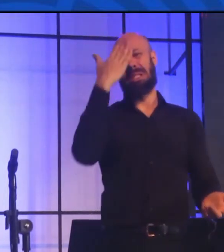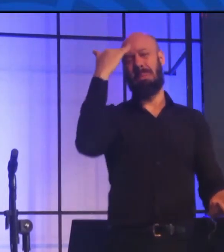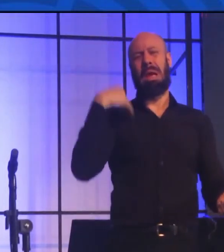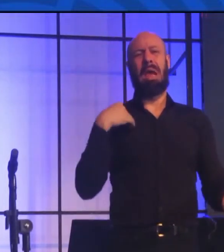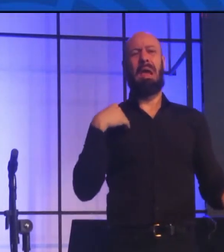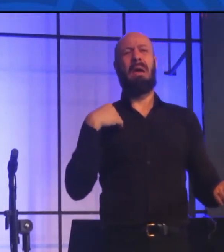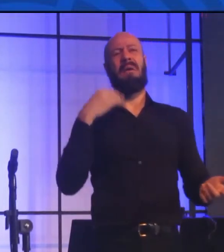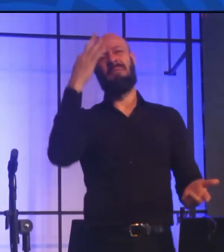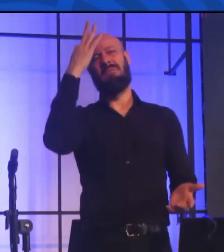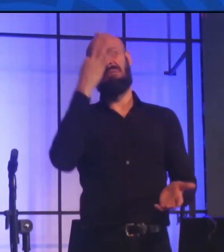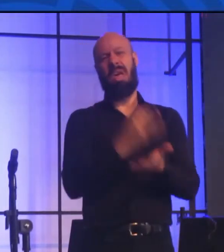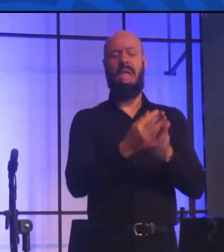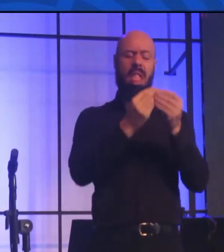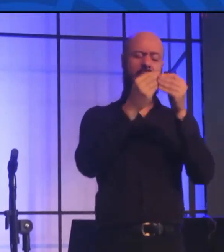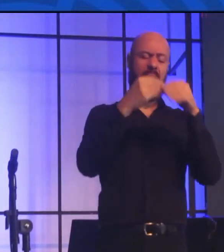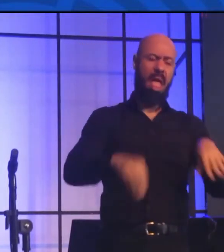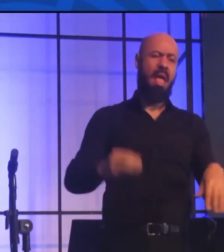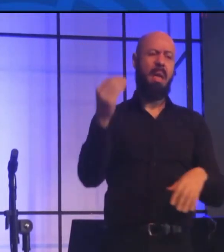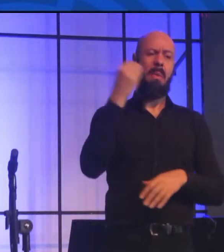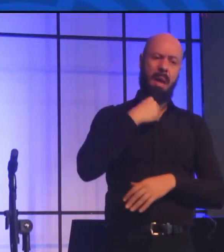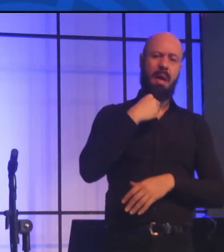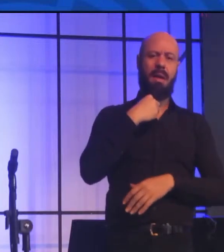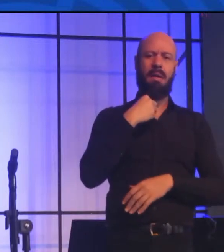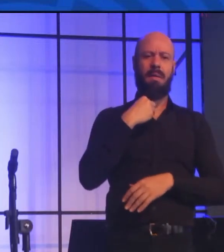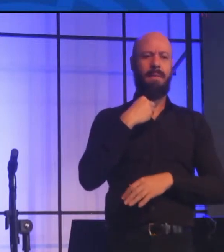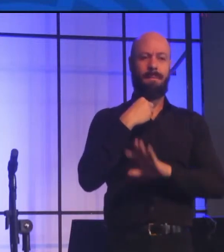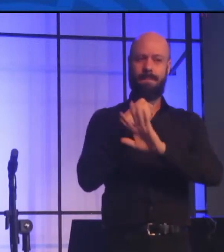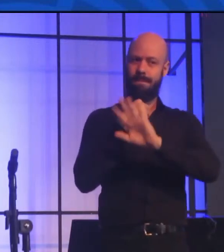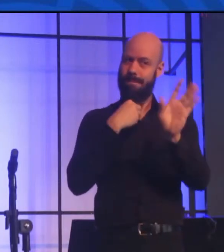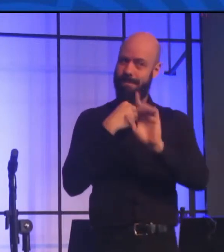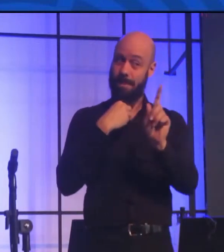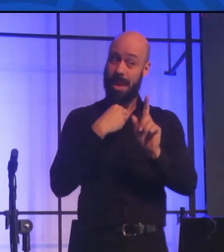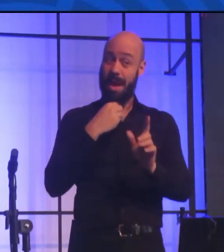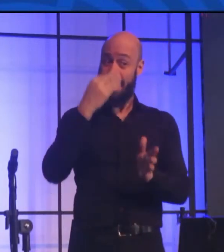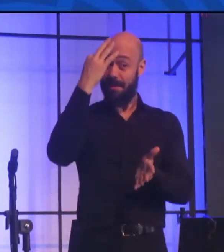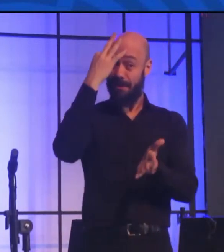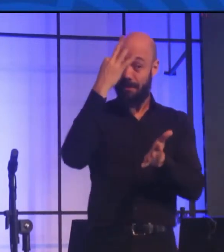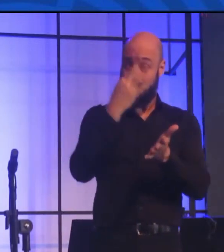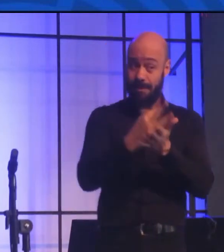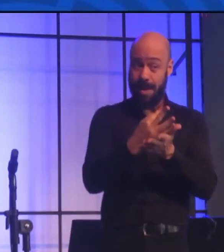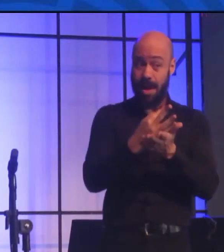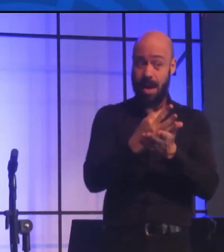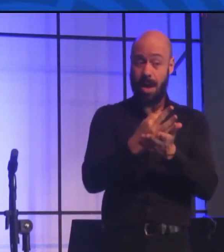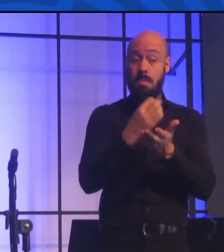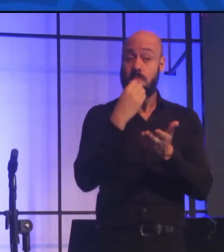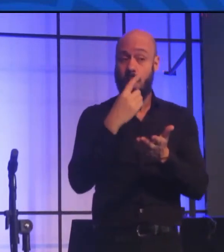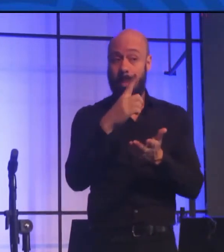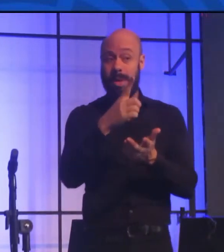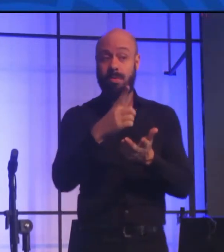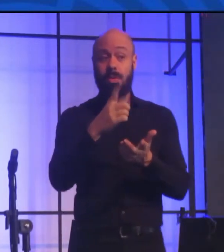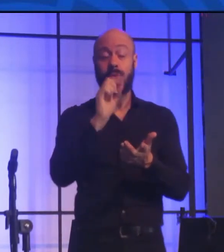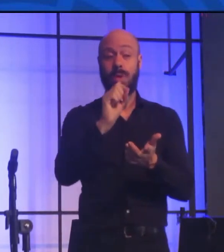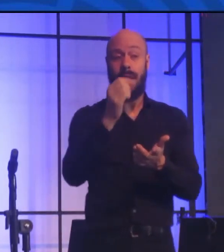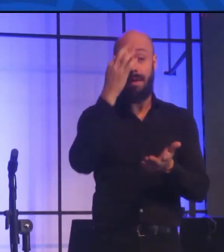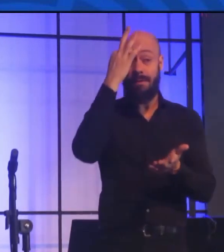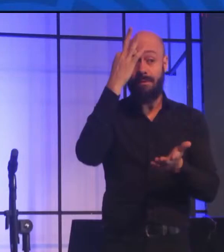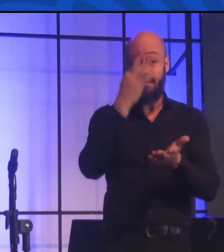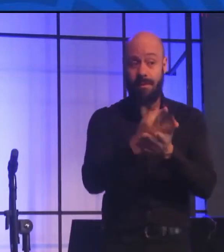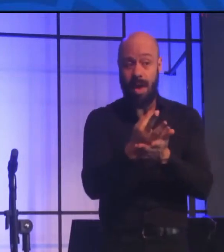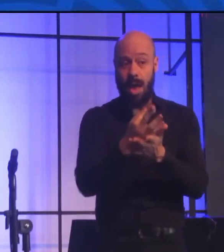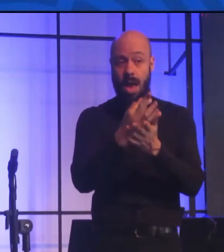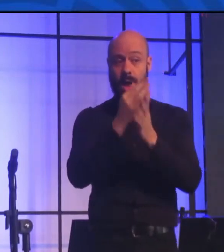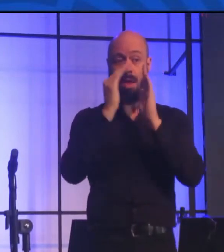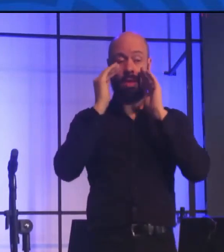funcionou. Eu quero que você entenda que não é que a fé não funcionou, é que você depositou a sua fé na